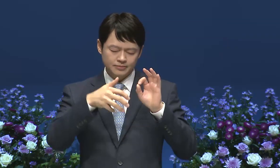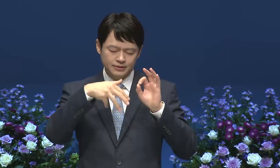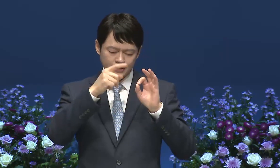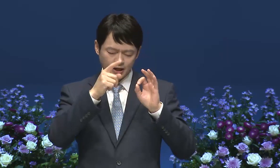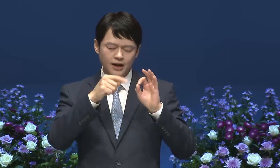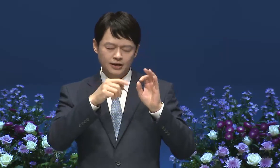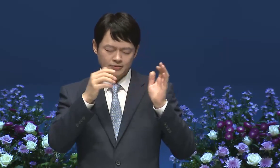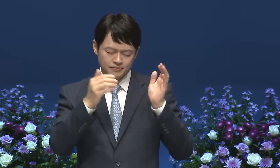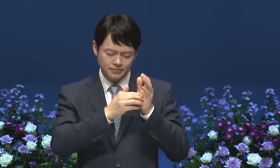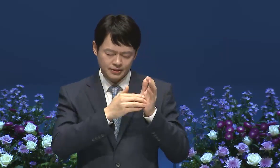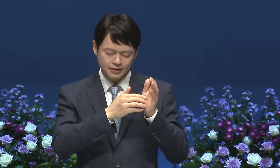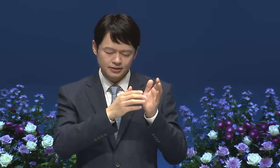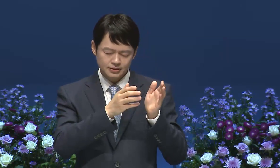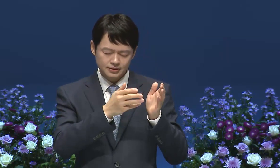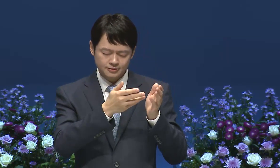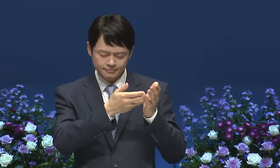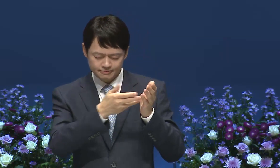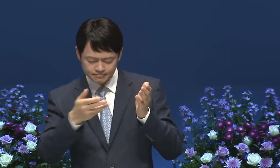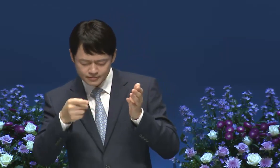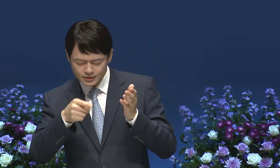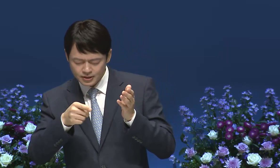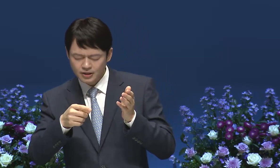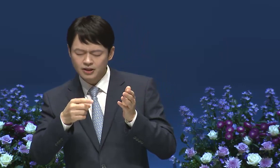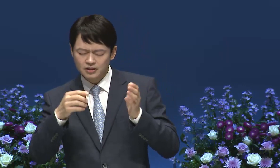오늘 농인 선교 세계 선교 대회를 맞이하여